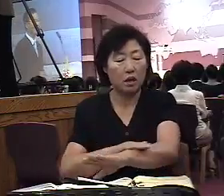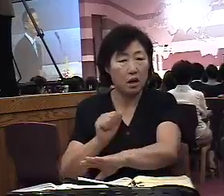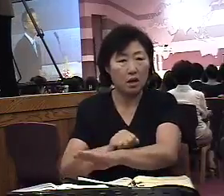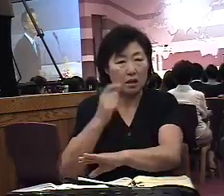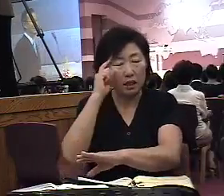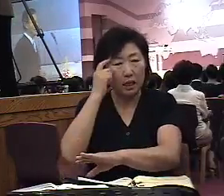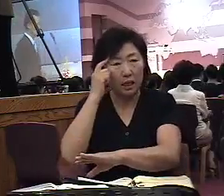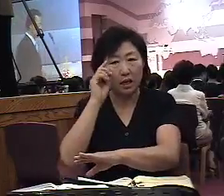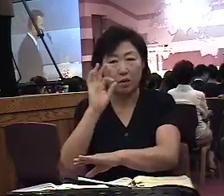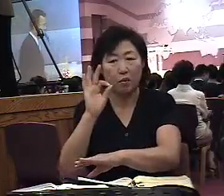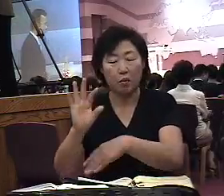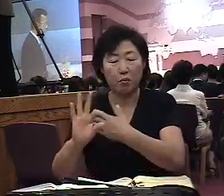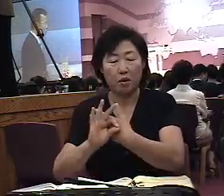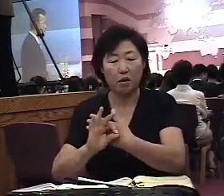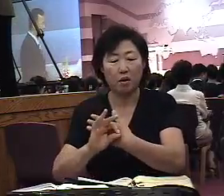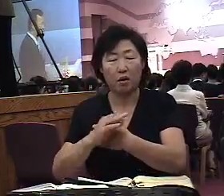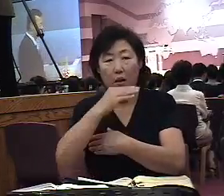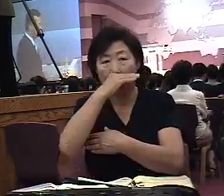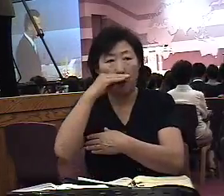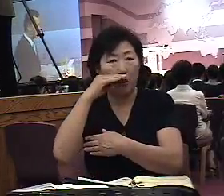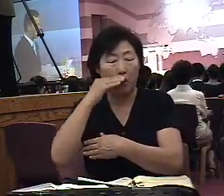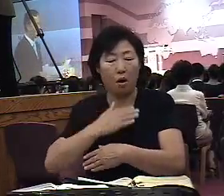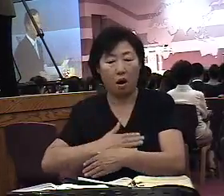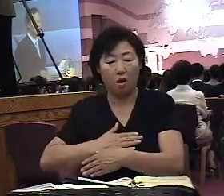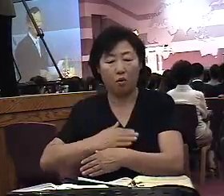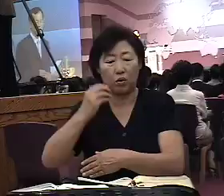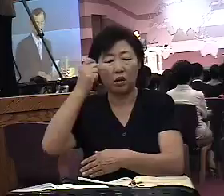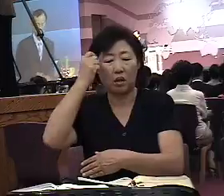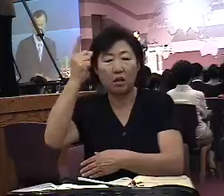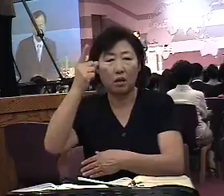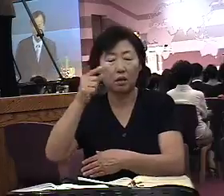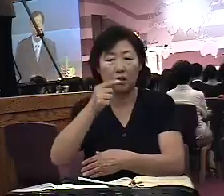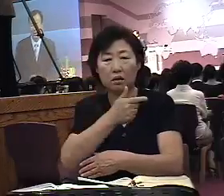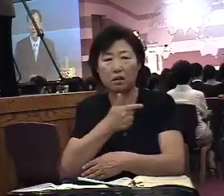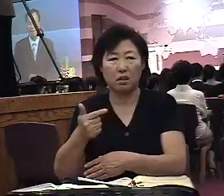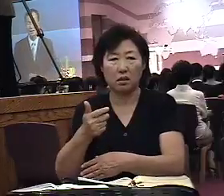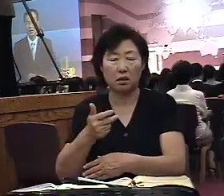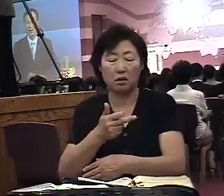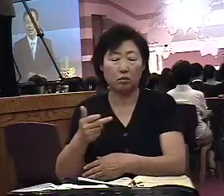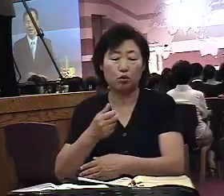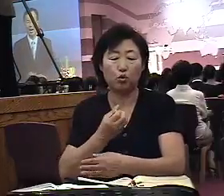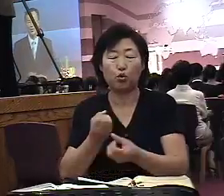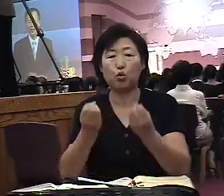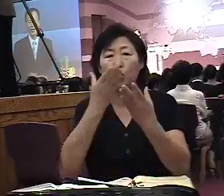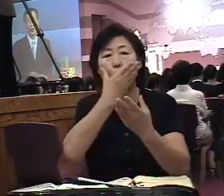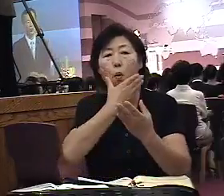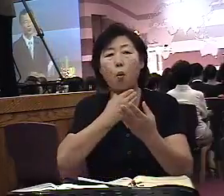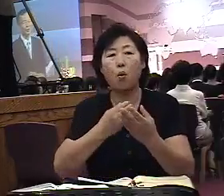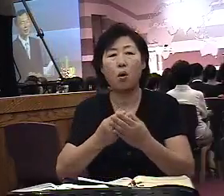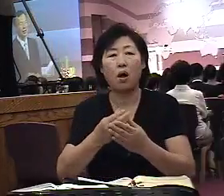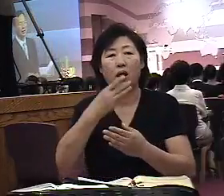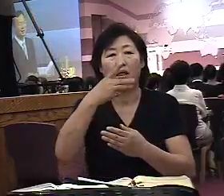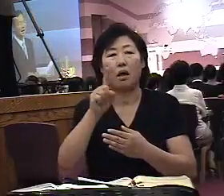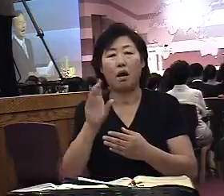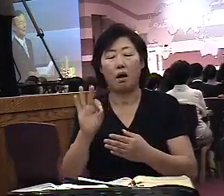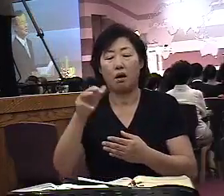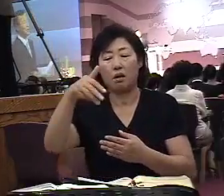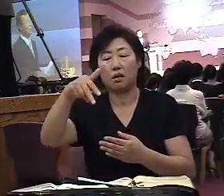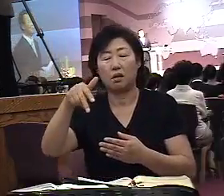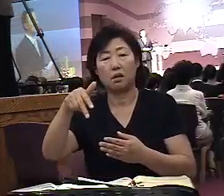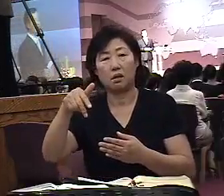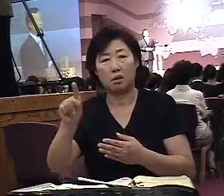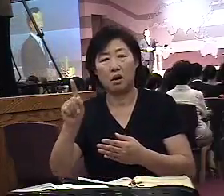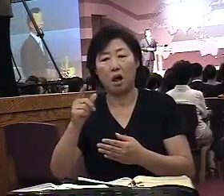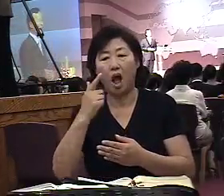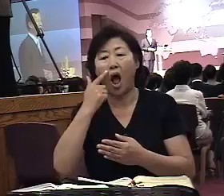보면 이것을 바로 알고 깨닫는 것처럼 큰 축복이 없습니다. 탕자의 경우 그가